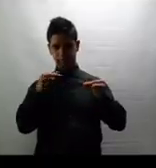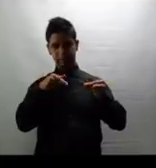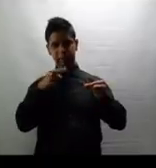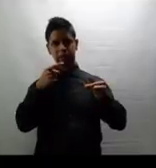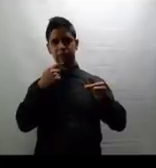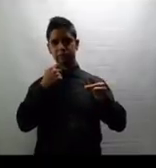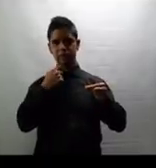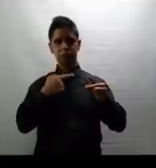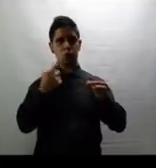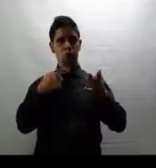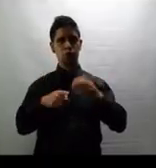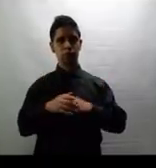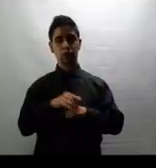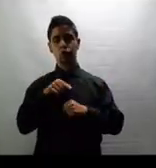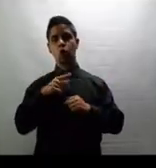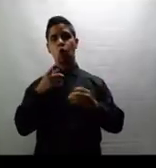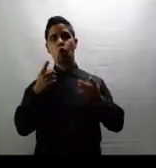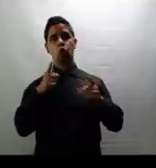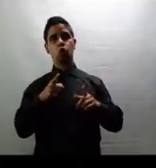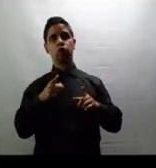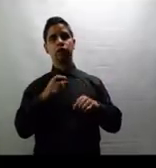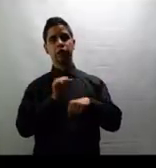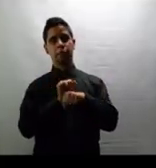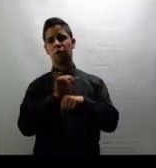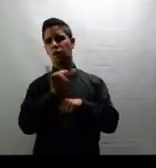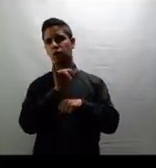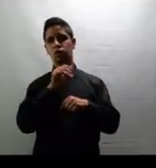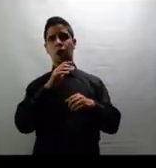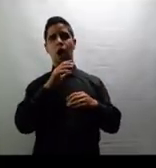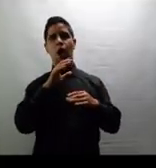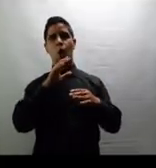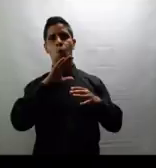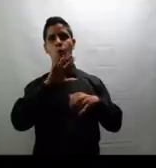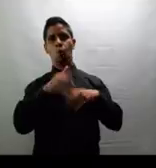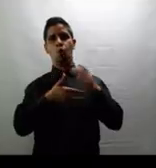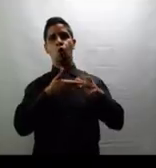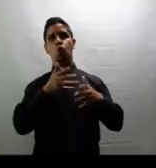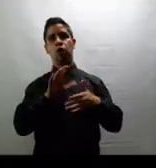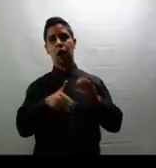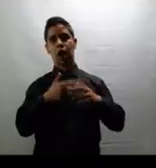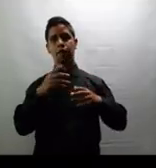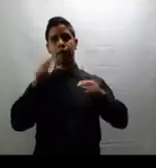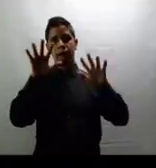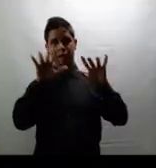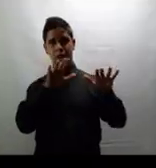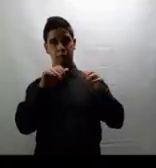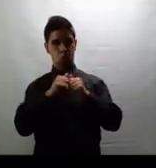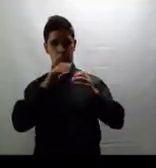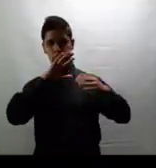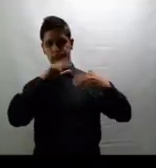ansiedad funciona como una bola de nieve y es el único que puede exacto